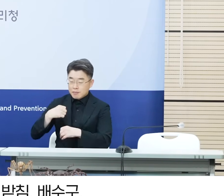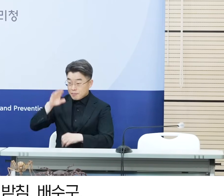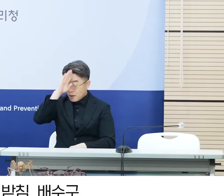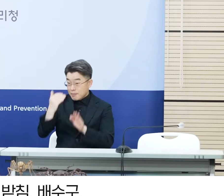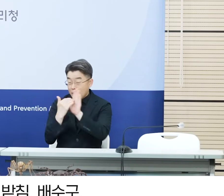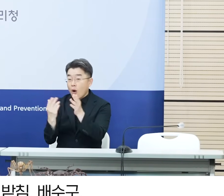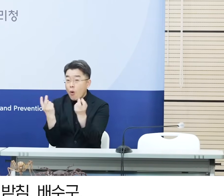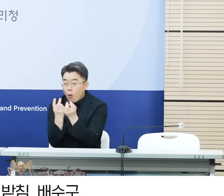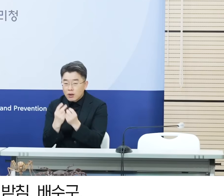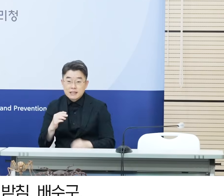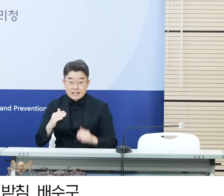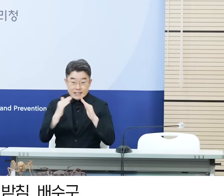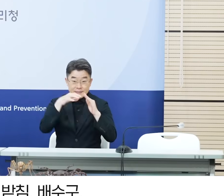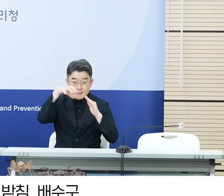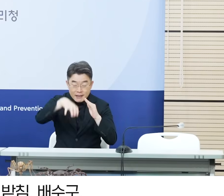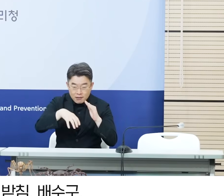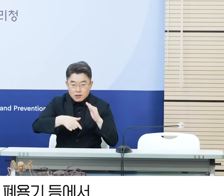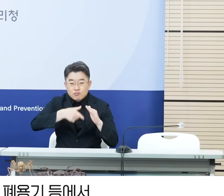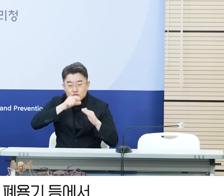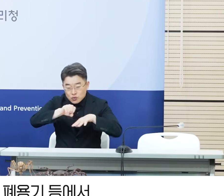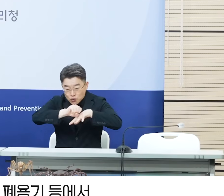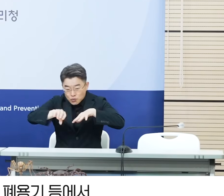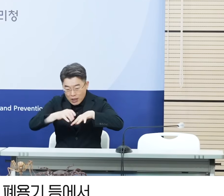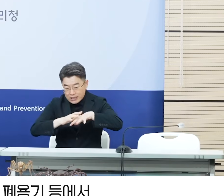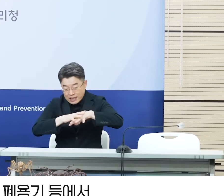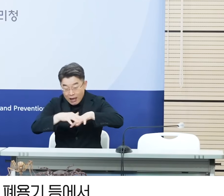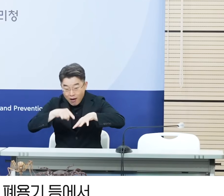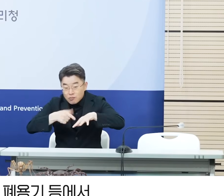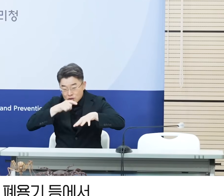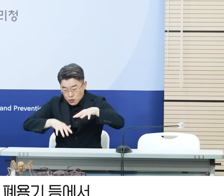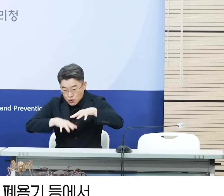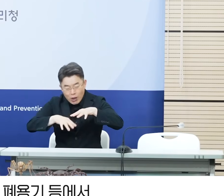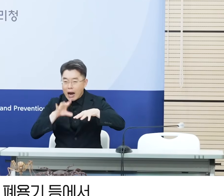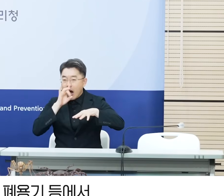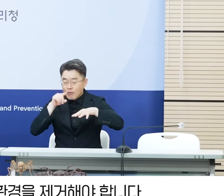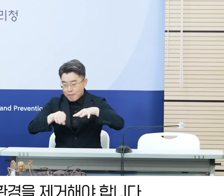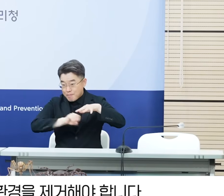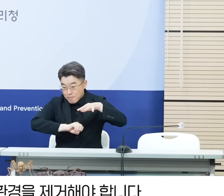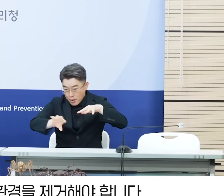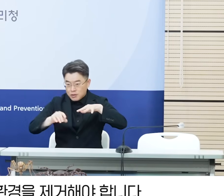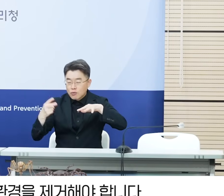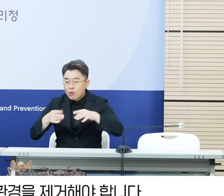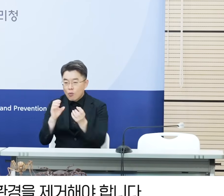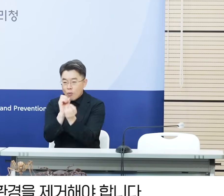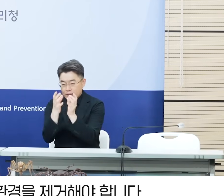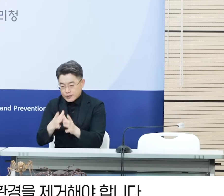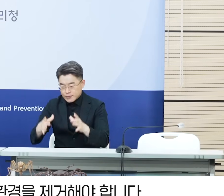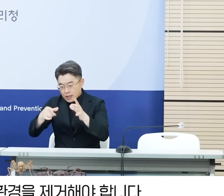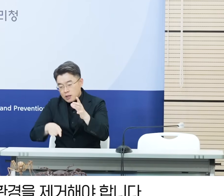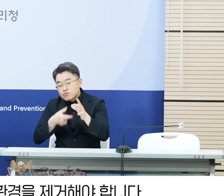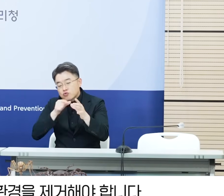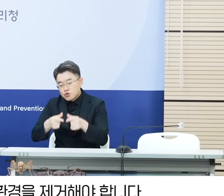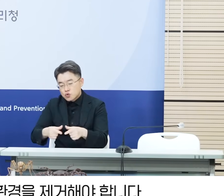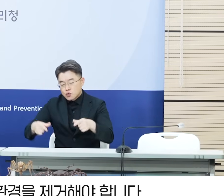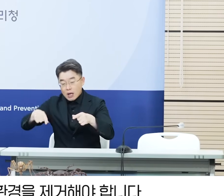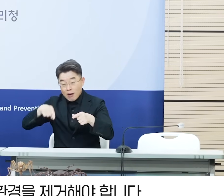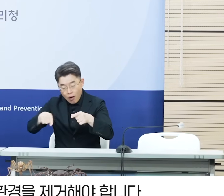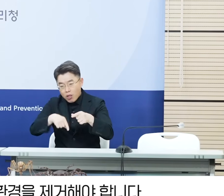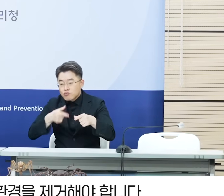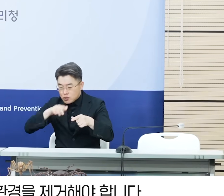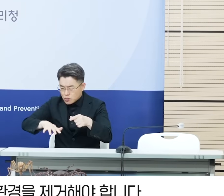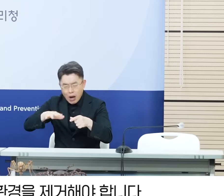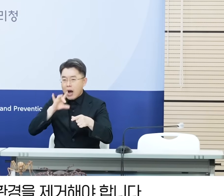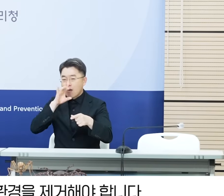위해서는 가정에서는 화분 받침, 배수구, 물이 고일 수 있는 폐 용기 등에서 물을 제거해서 모기 서식 환경을